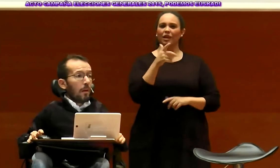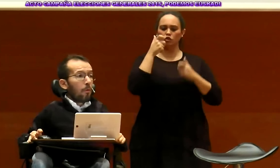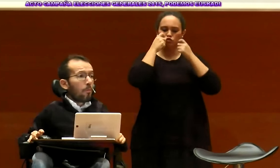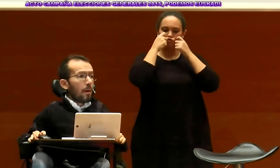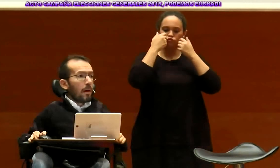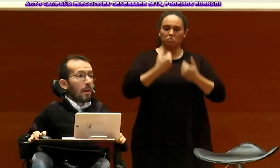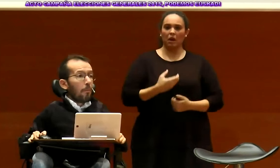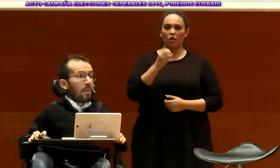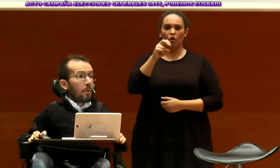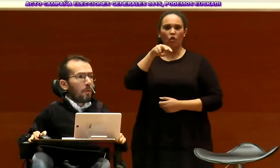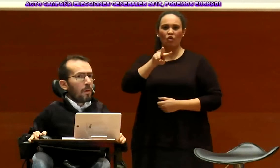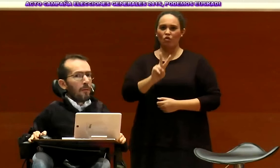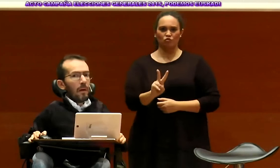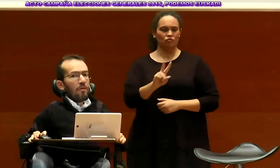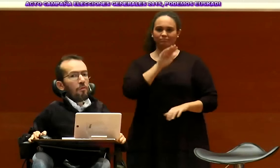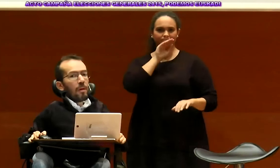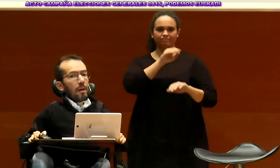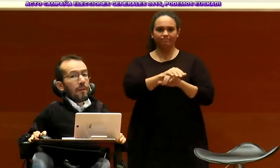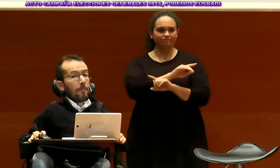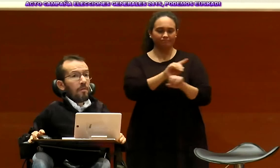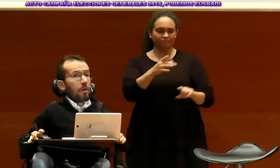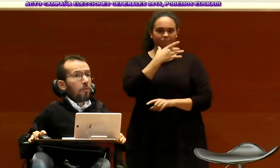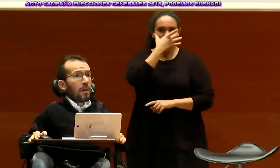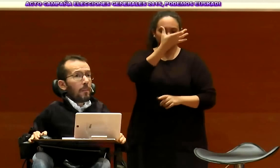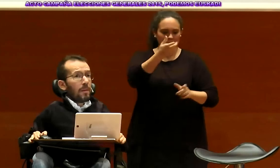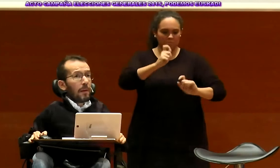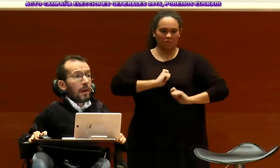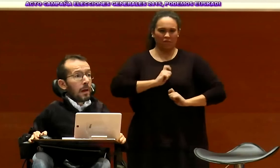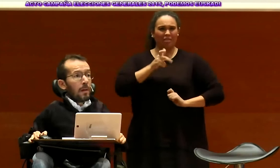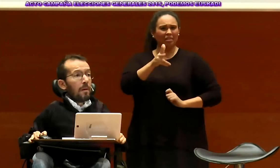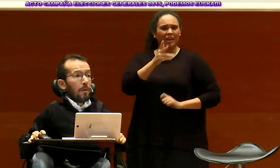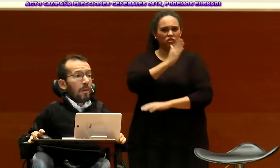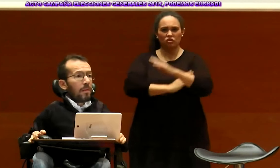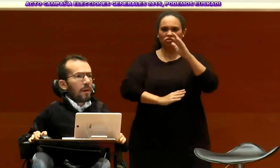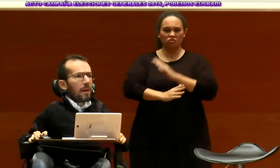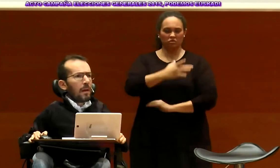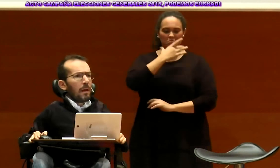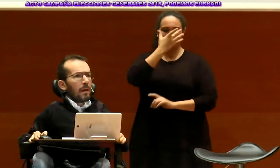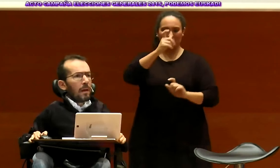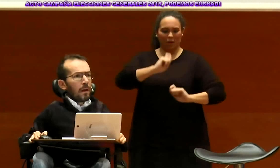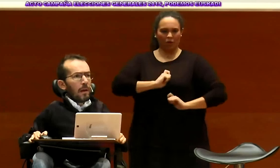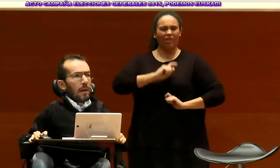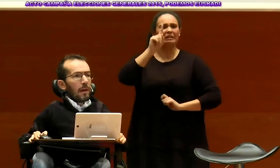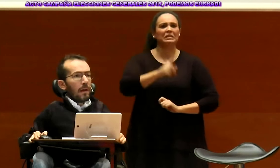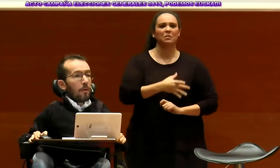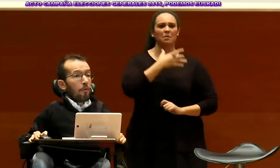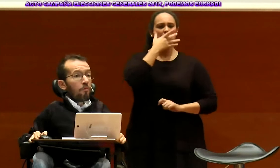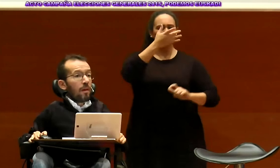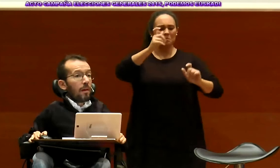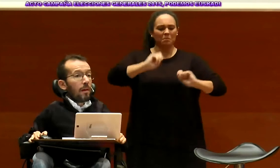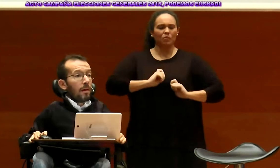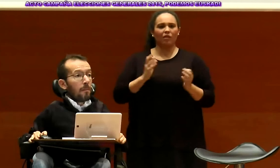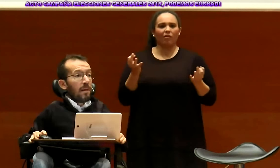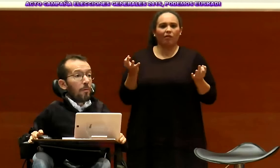de la ONU, la Convención de Derechos de las Personas con Discapacidad, y me avergüenza que no